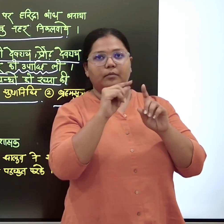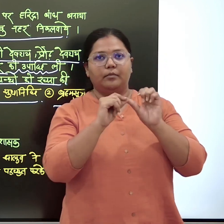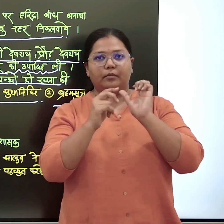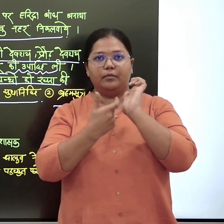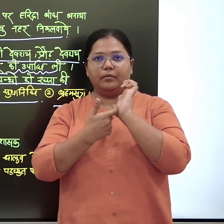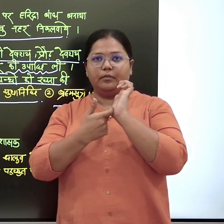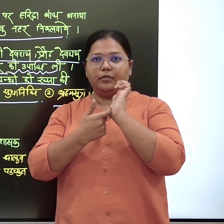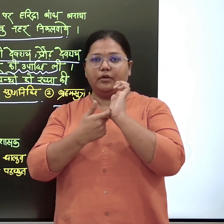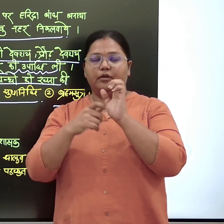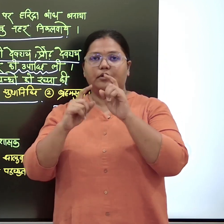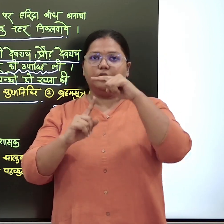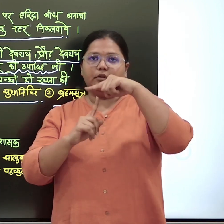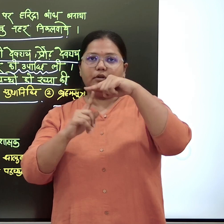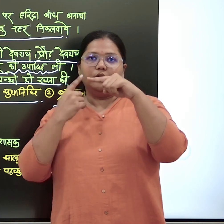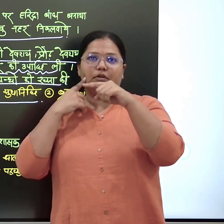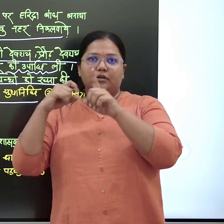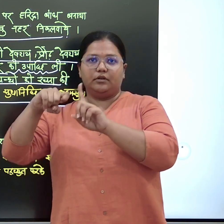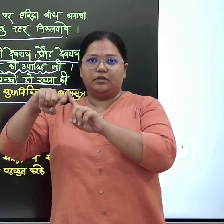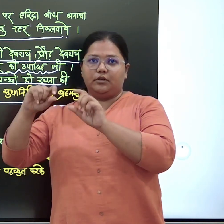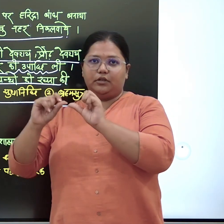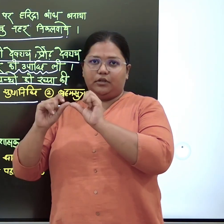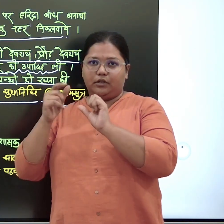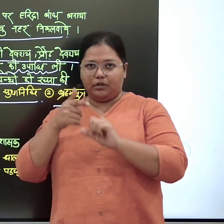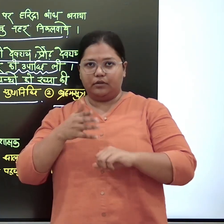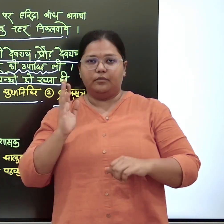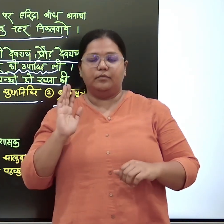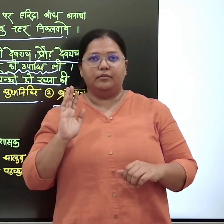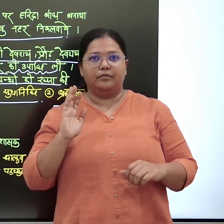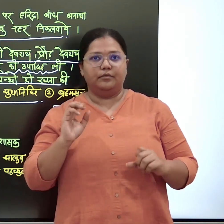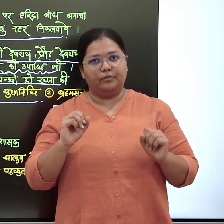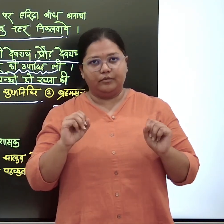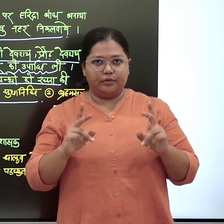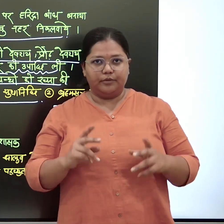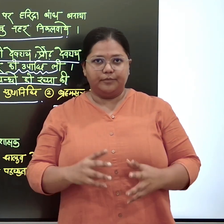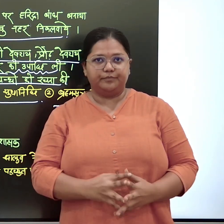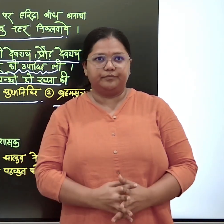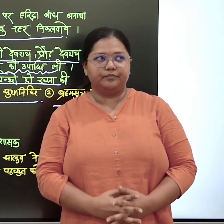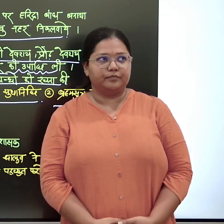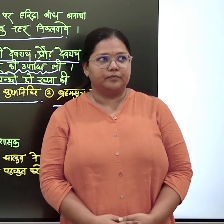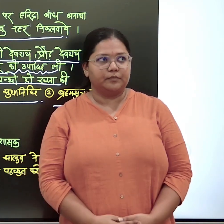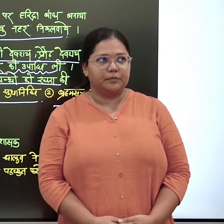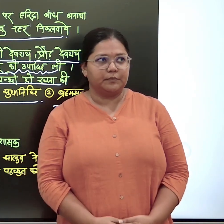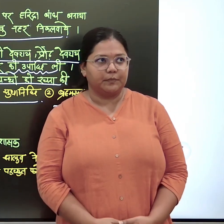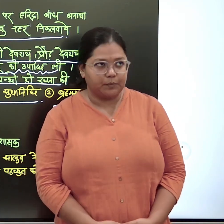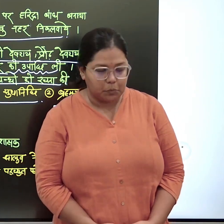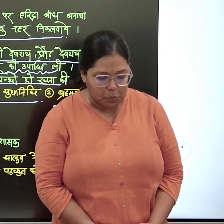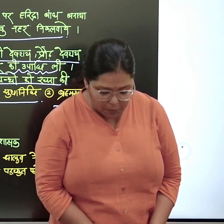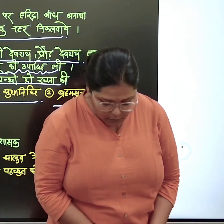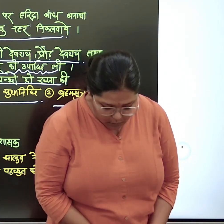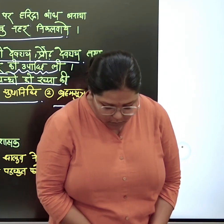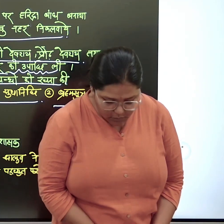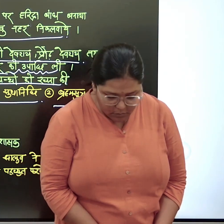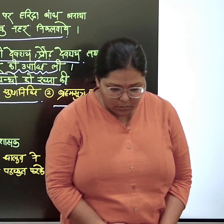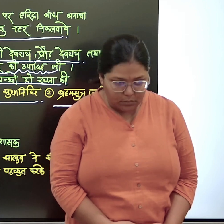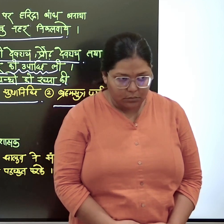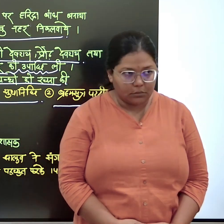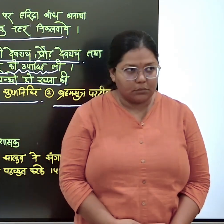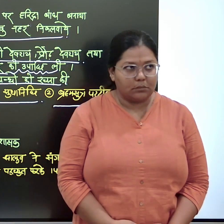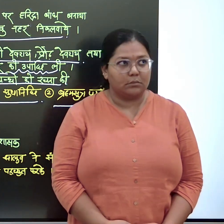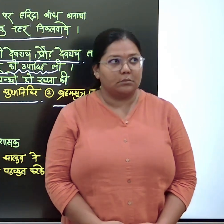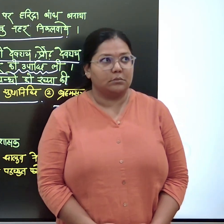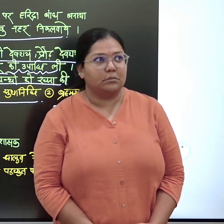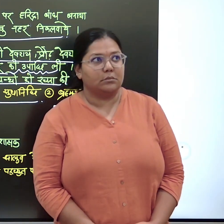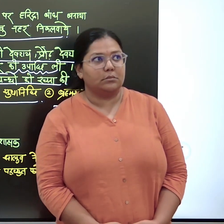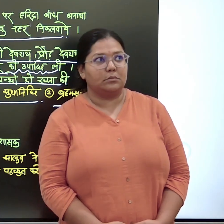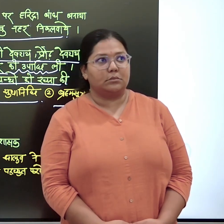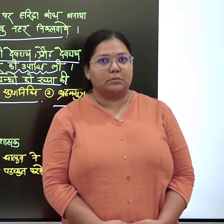है, तो क्या पढ़ा रही मैडम, ये नहीं होना चाहिए। ठीक, तो देवराय द्वितीय ने क्या लिखा था, स्वयं